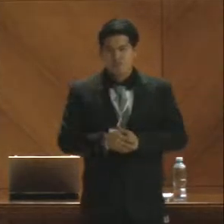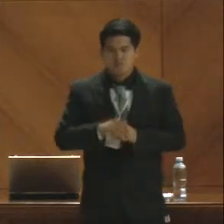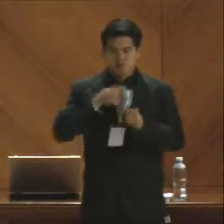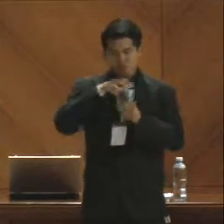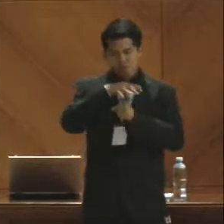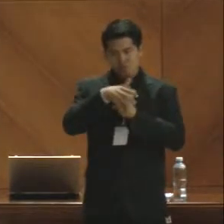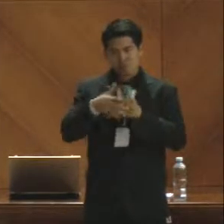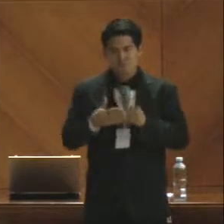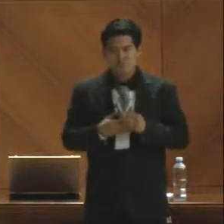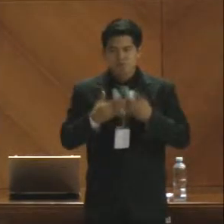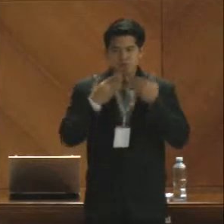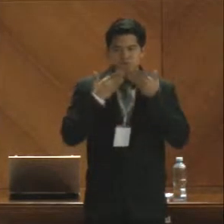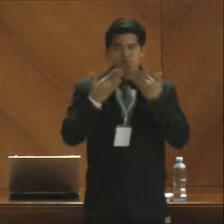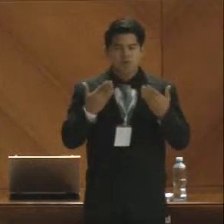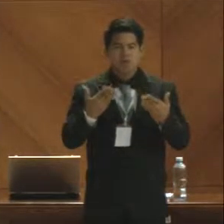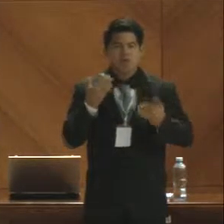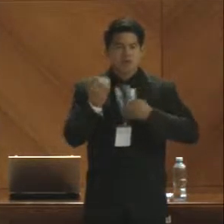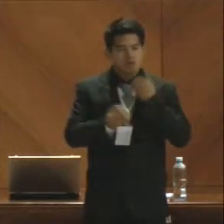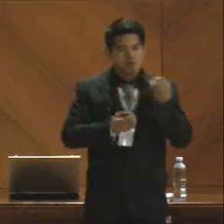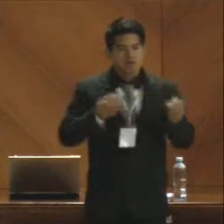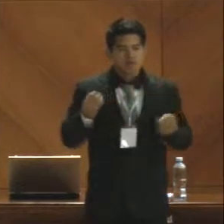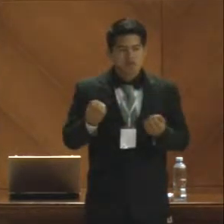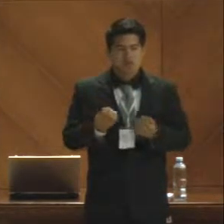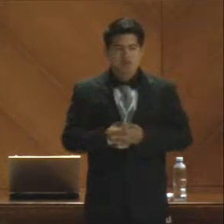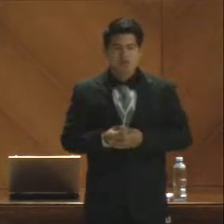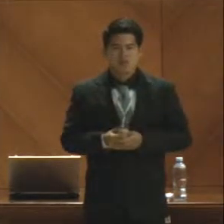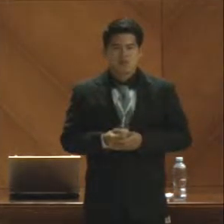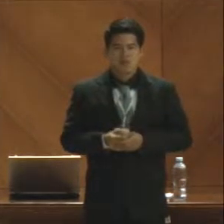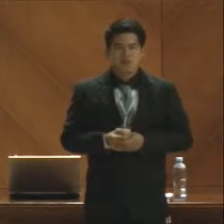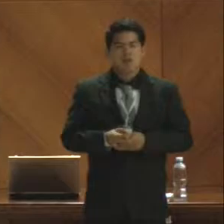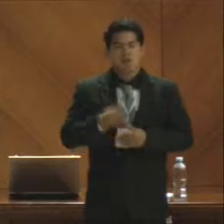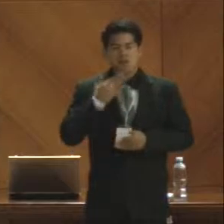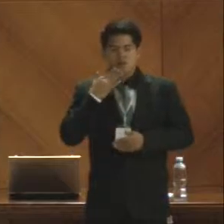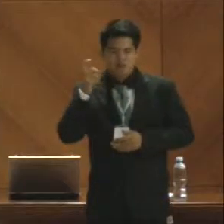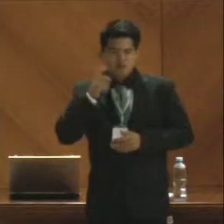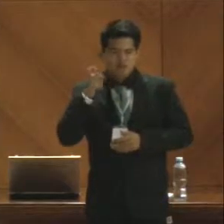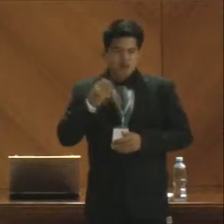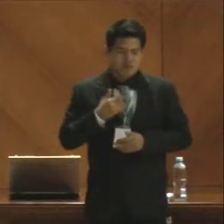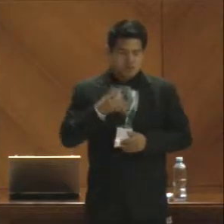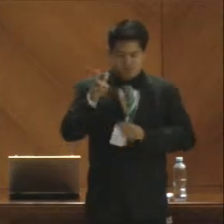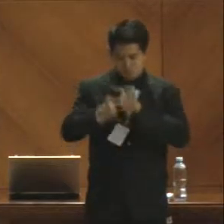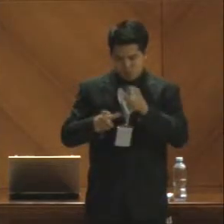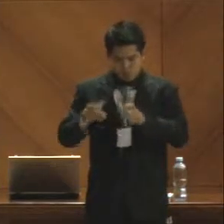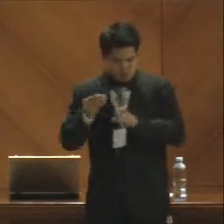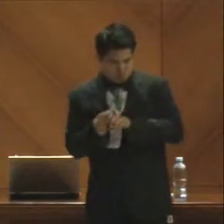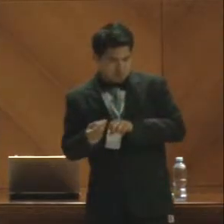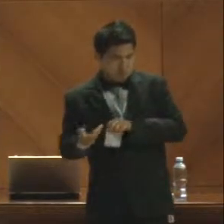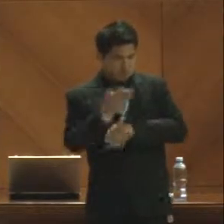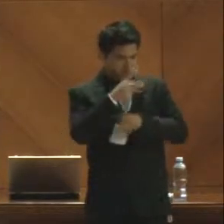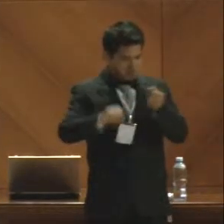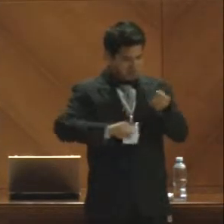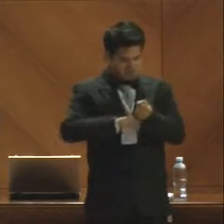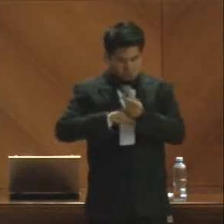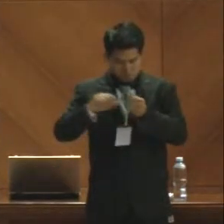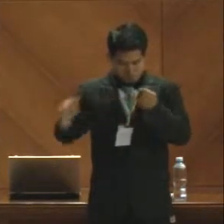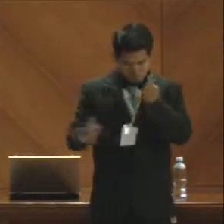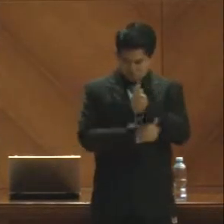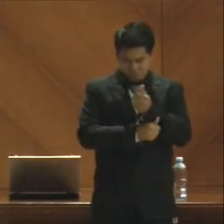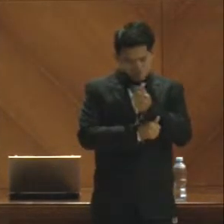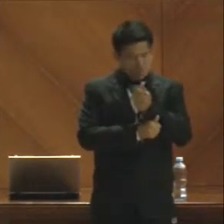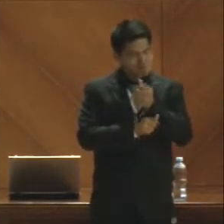Y tenemos que hacer que la tecnología funcione por el bien de los ciudadanos y no los ciudadanos por el bien de las empresas que hacen la